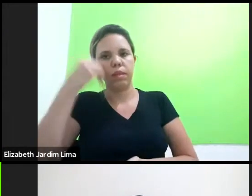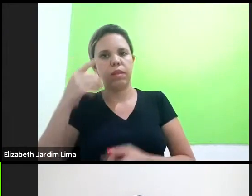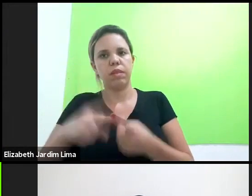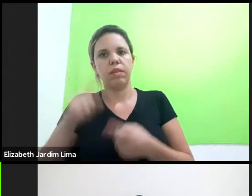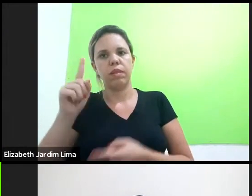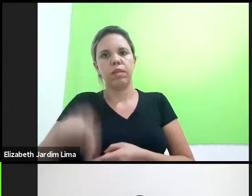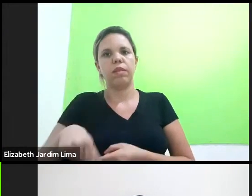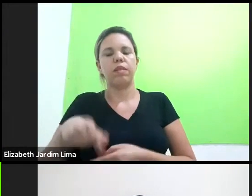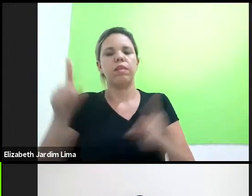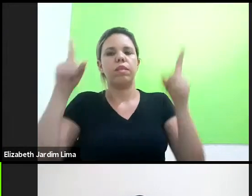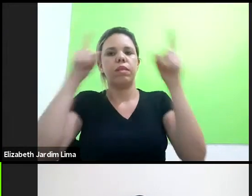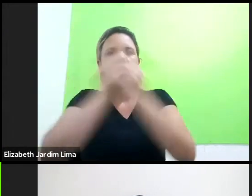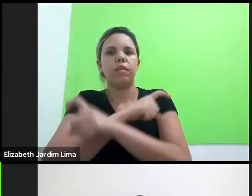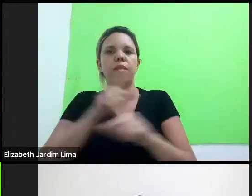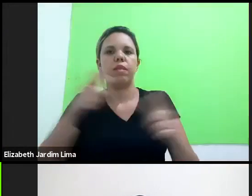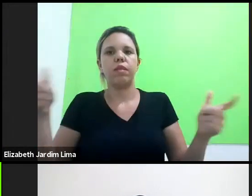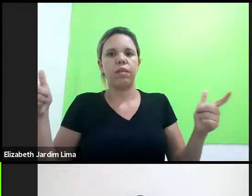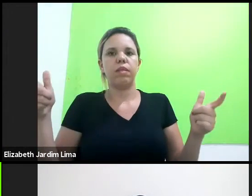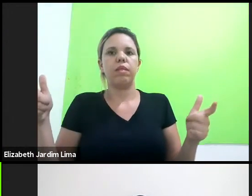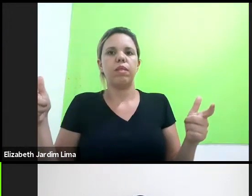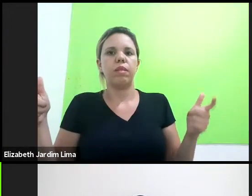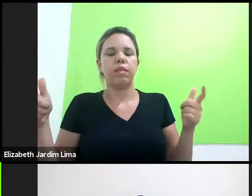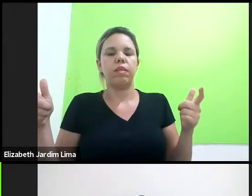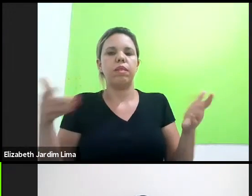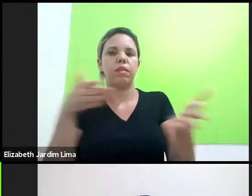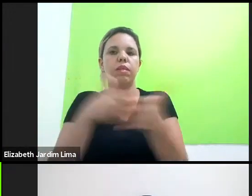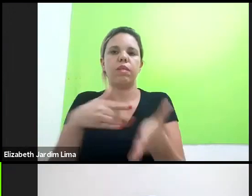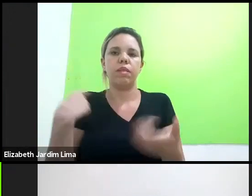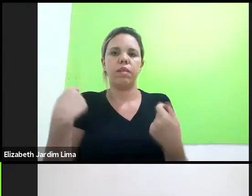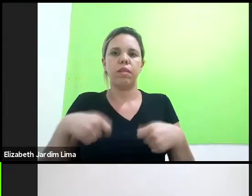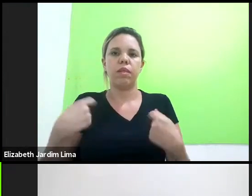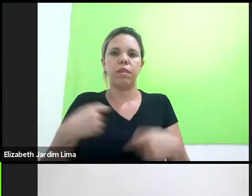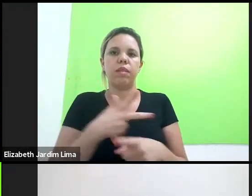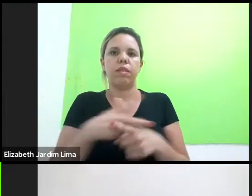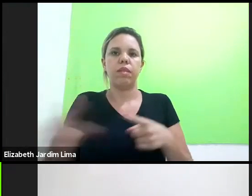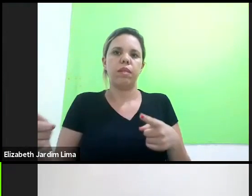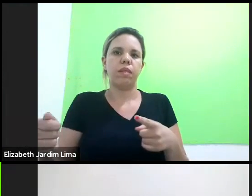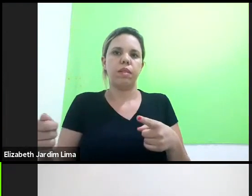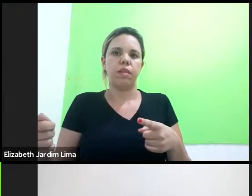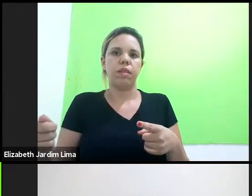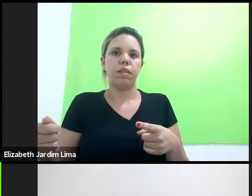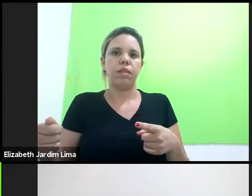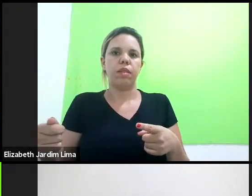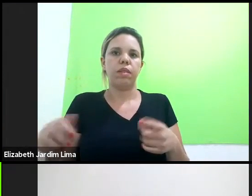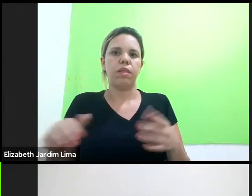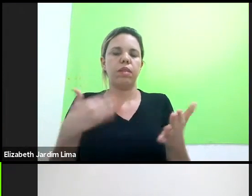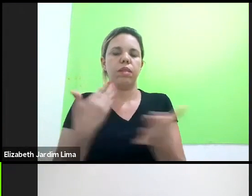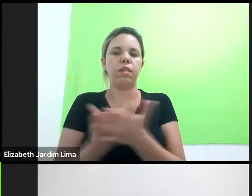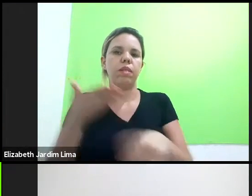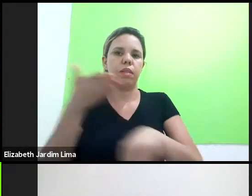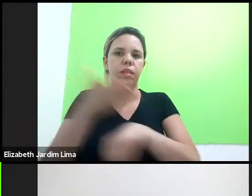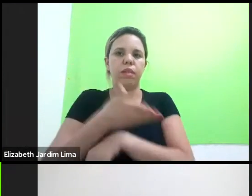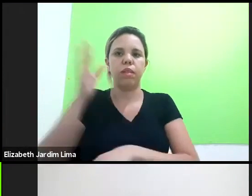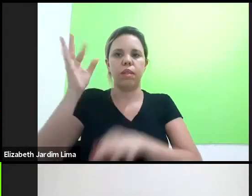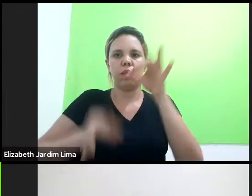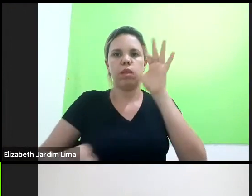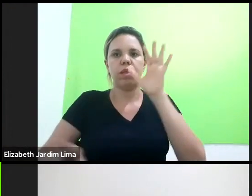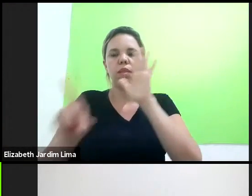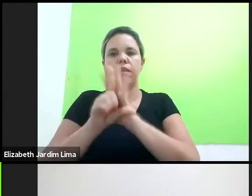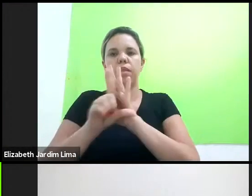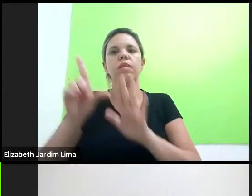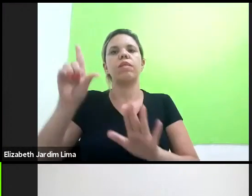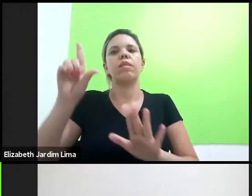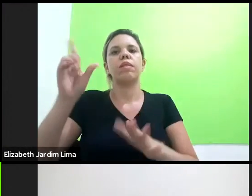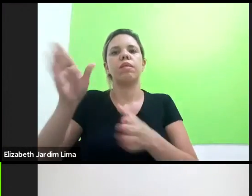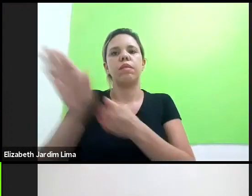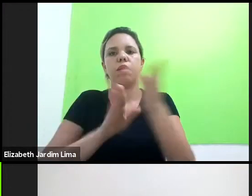uma dificuldade muito grande e uma barreiras que a gente precisa vencer, inclusive de acesso, para poder acessar a justiça e ter melhor